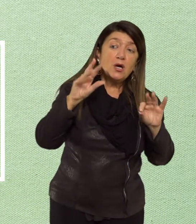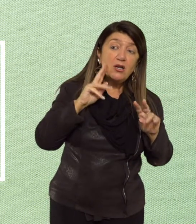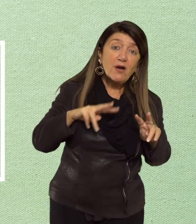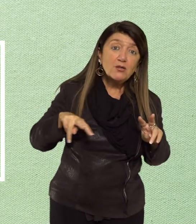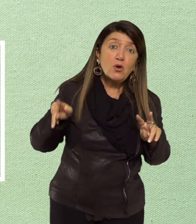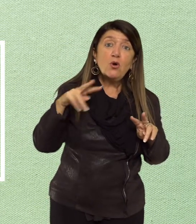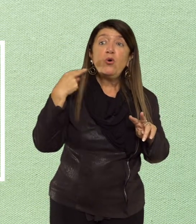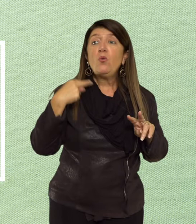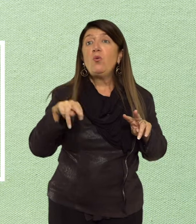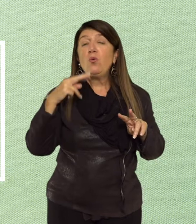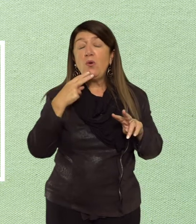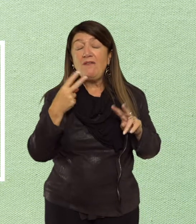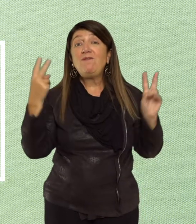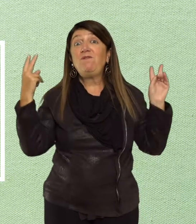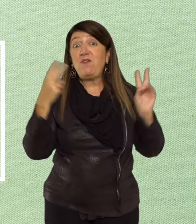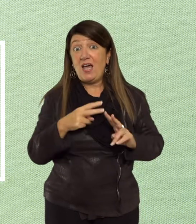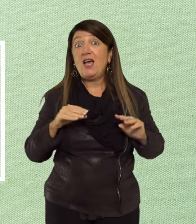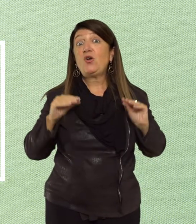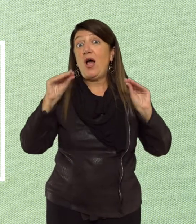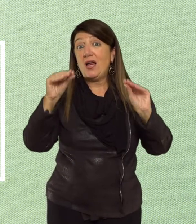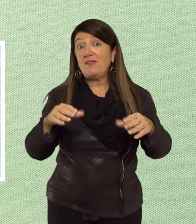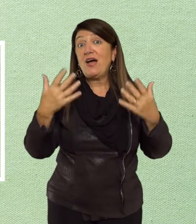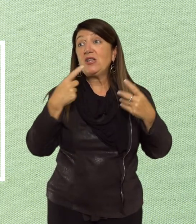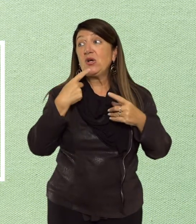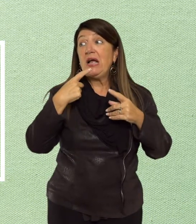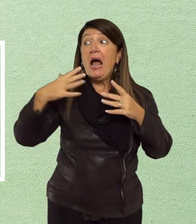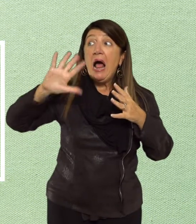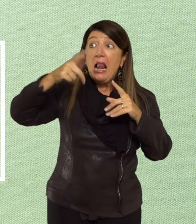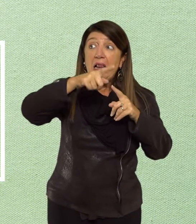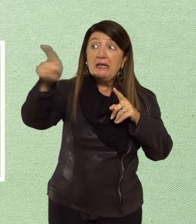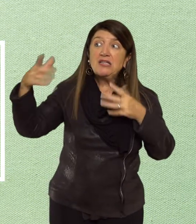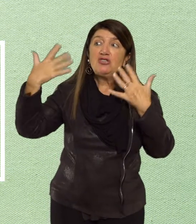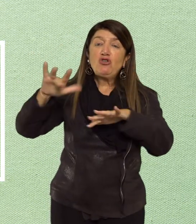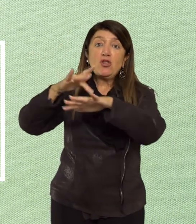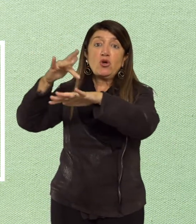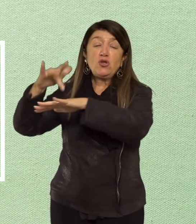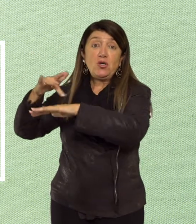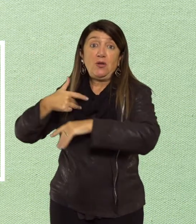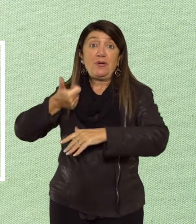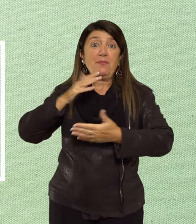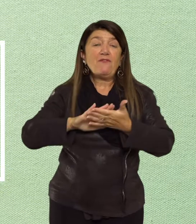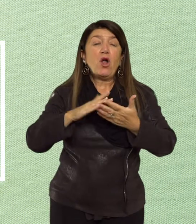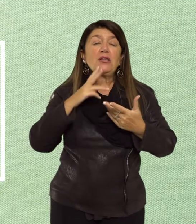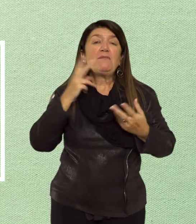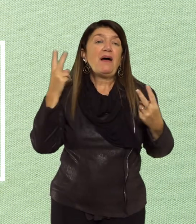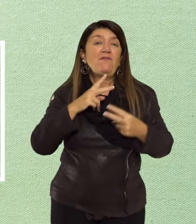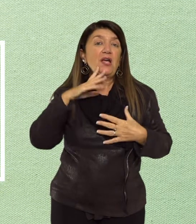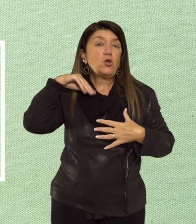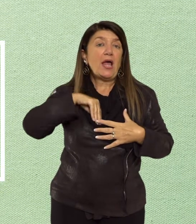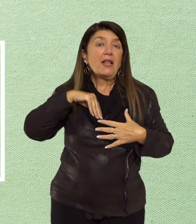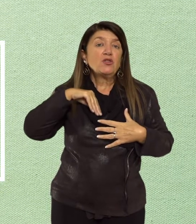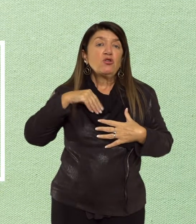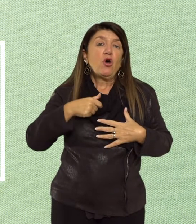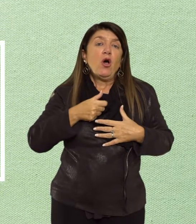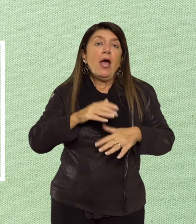avevano ragione loro che ci erano passati prima. Però no, devo dire che dal punto di vista emotivo è forte, nel senso che ti rendi